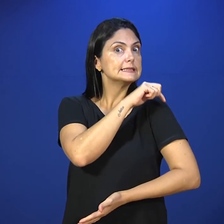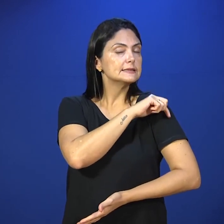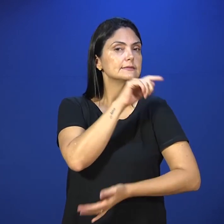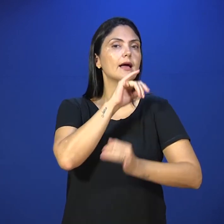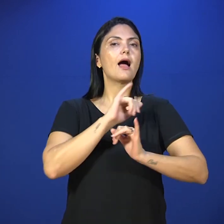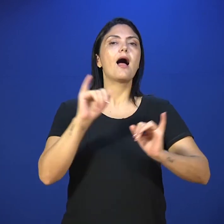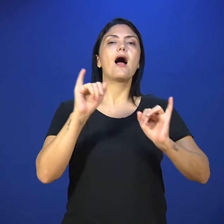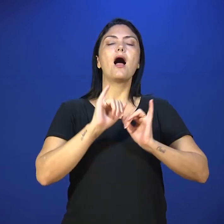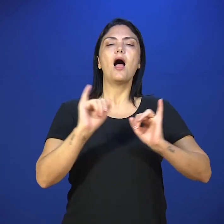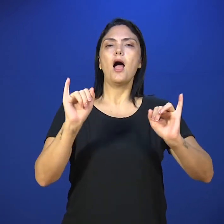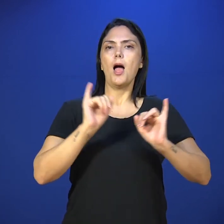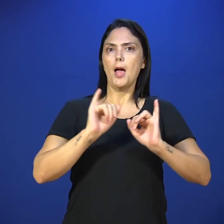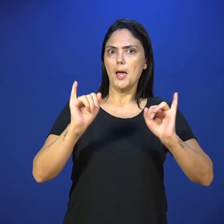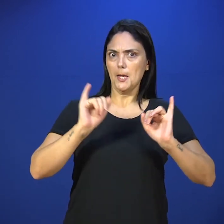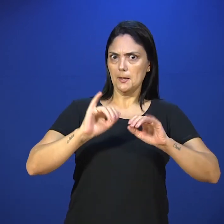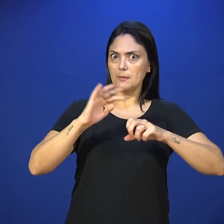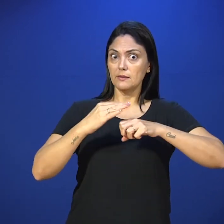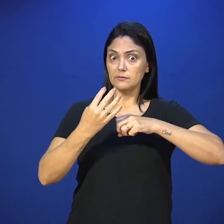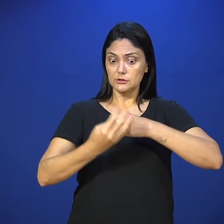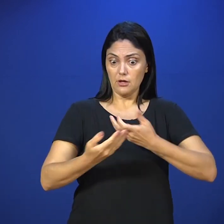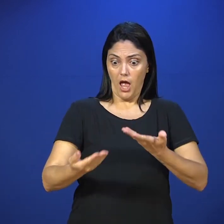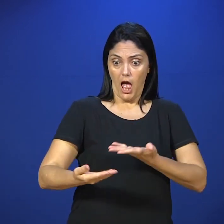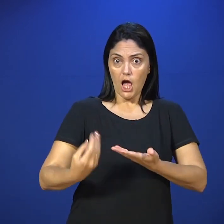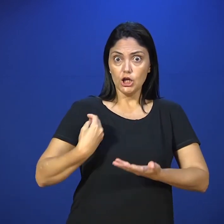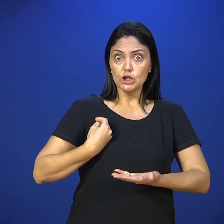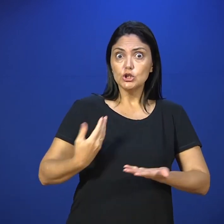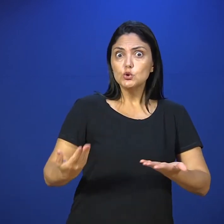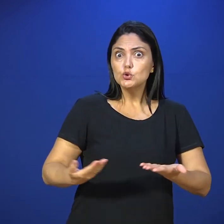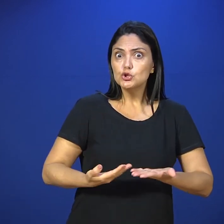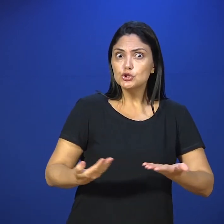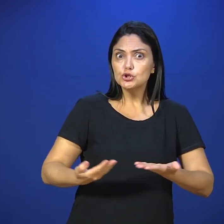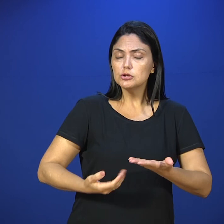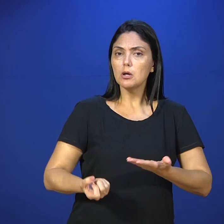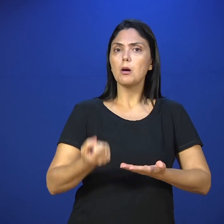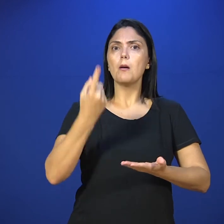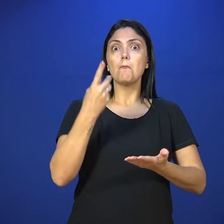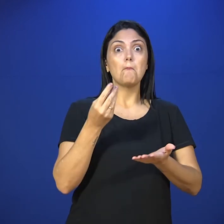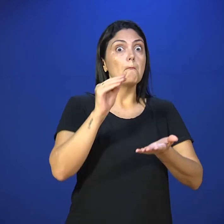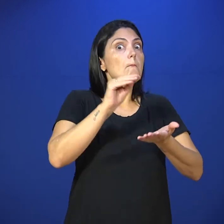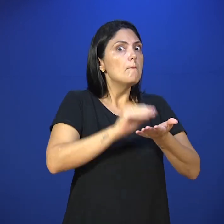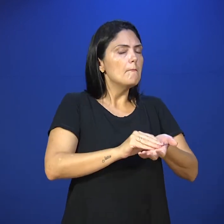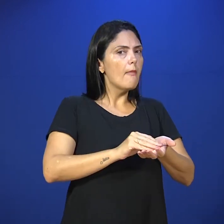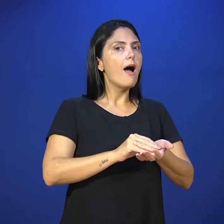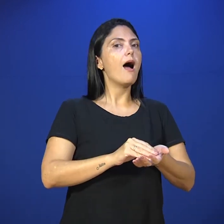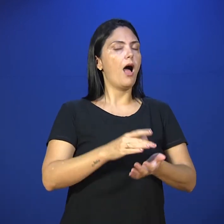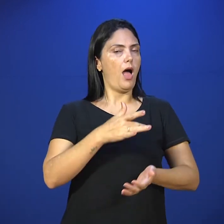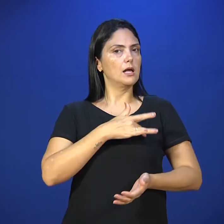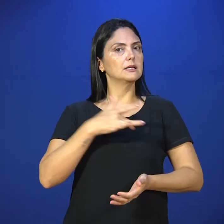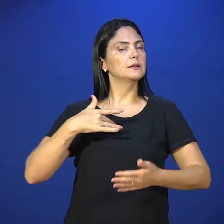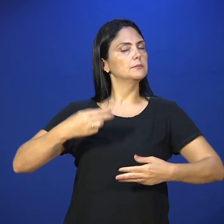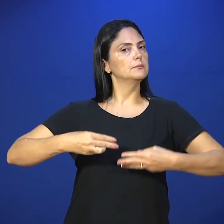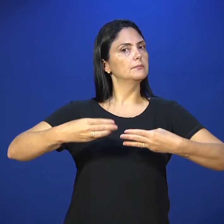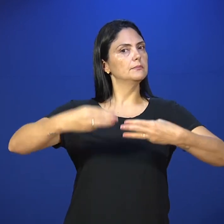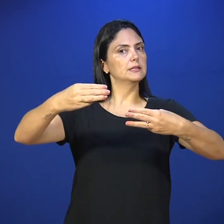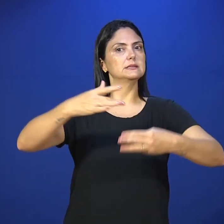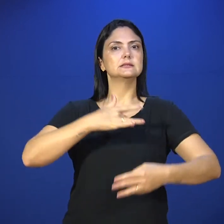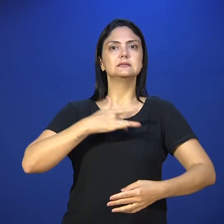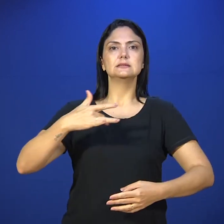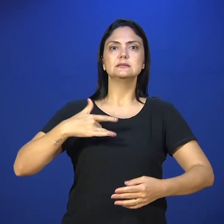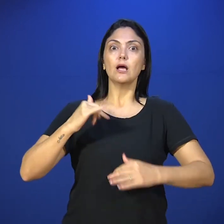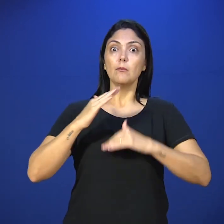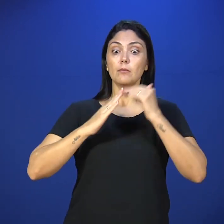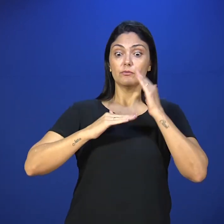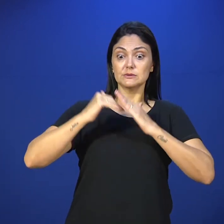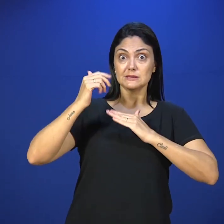campanhas nacionais de vacinação sazonal e extraordinárias, indicadas pelo Ministério da Saúde para profissionais da